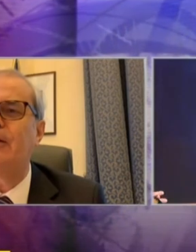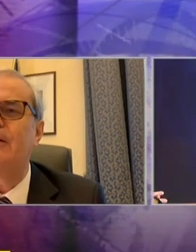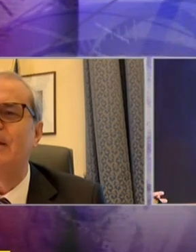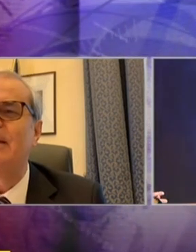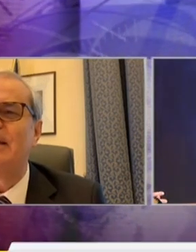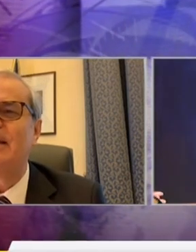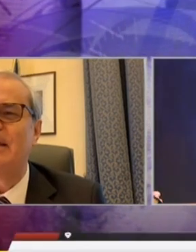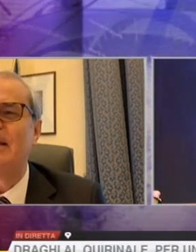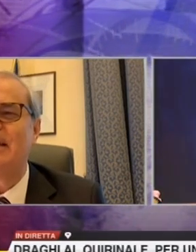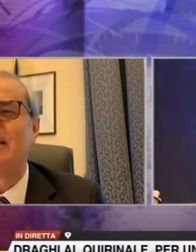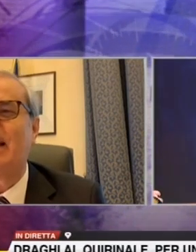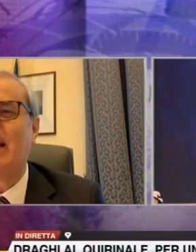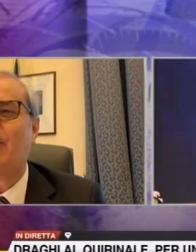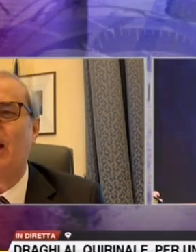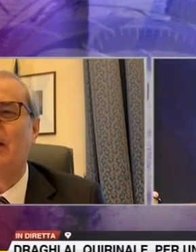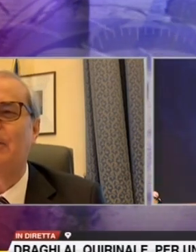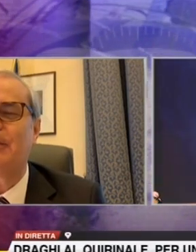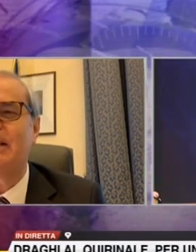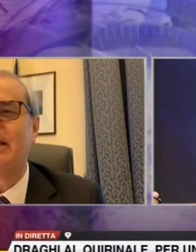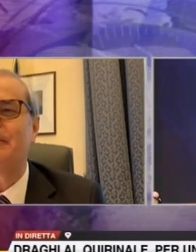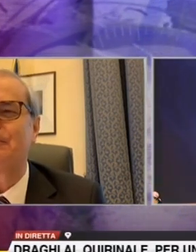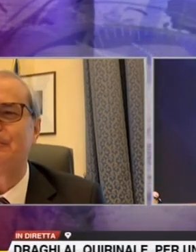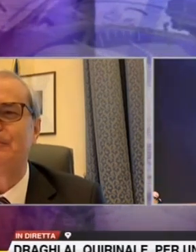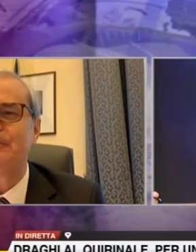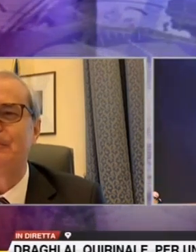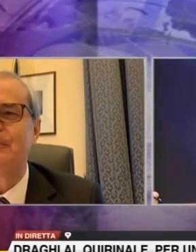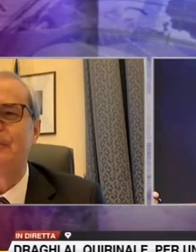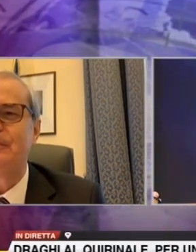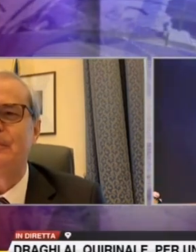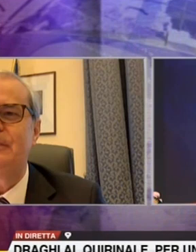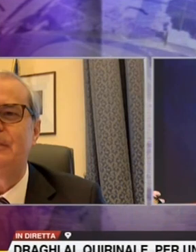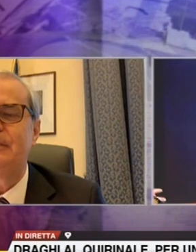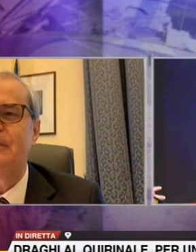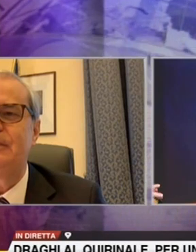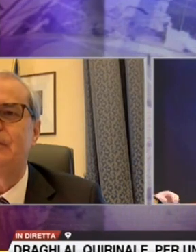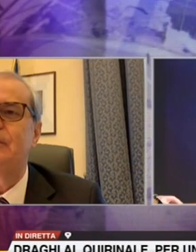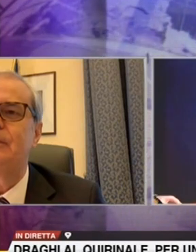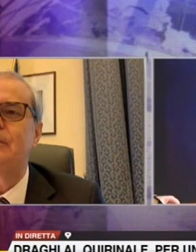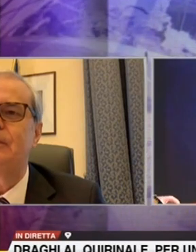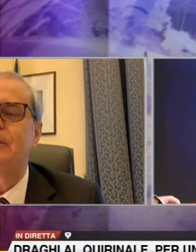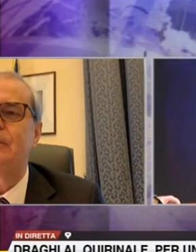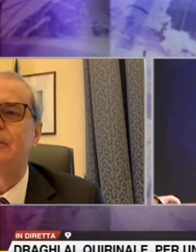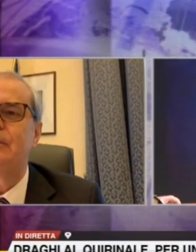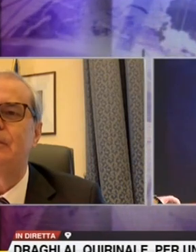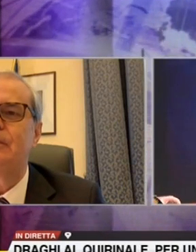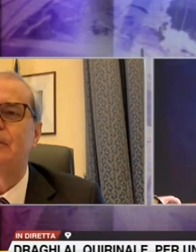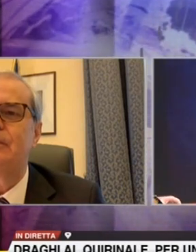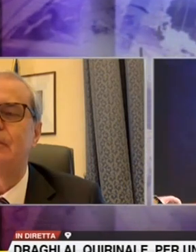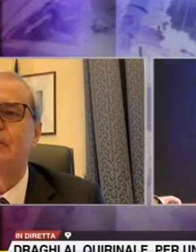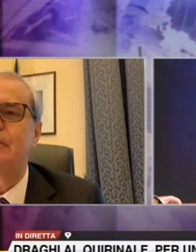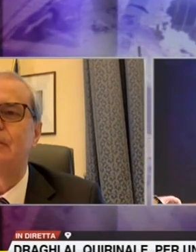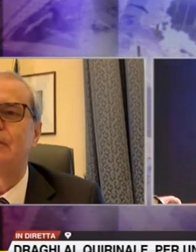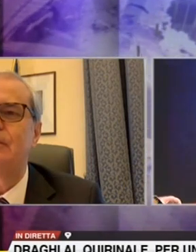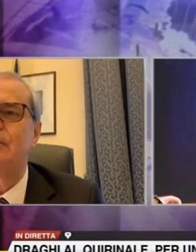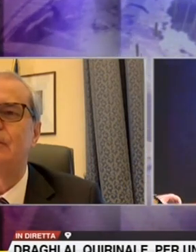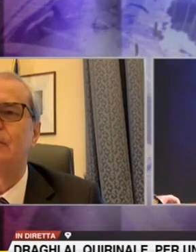colonnello che è con lei questa mattina. Buongiorno. Senta, sottosegretario, siamo arrivati un po' al